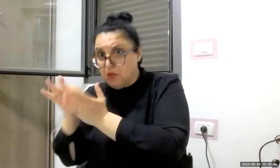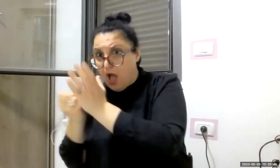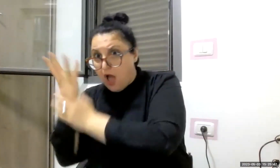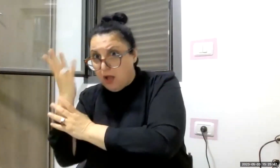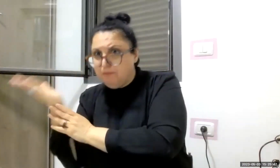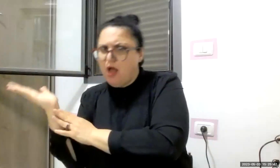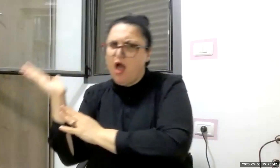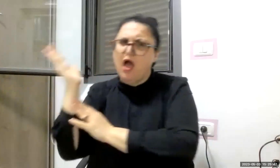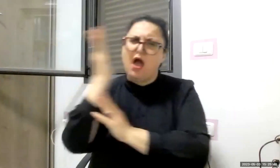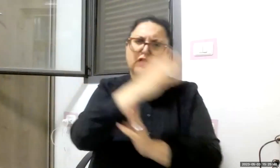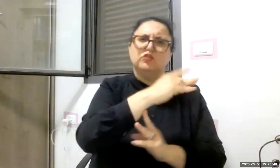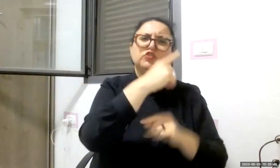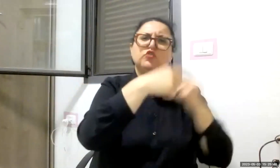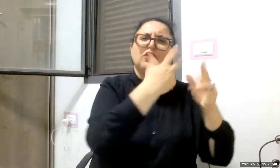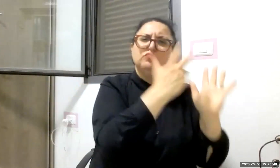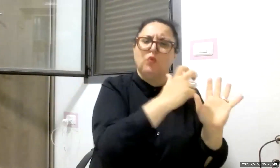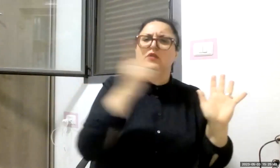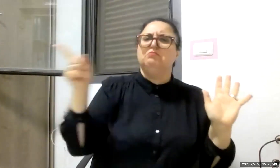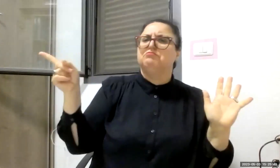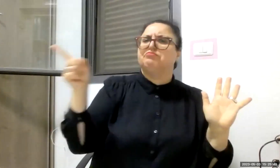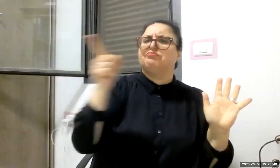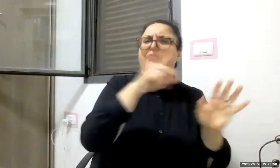מרגע הכמתה ועד לשנות ה-80